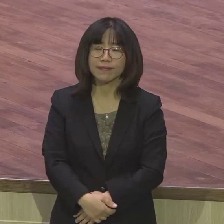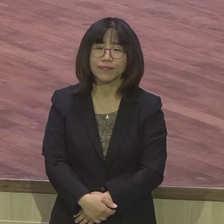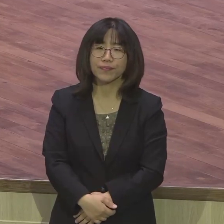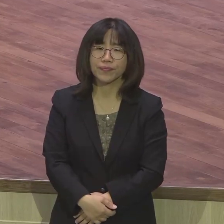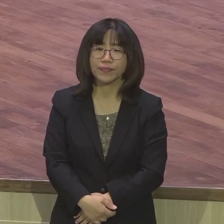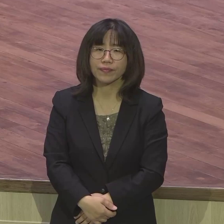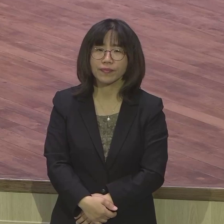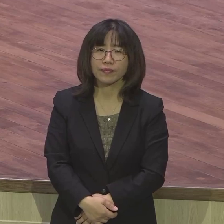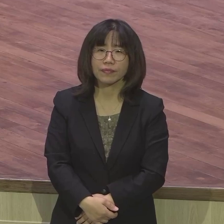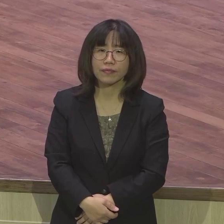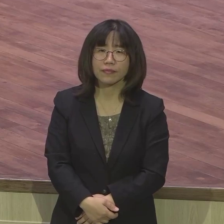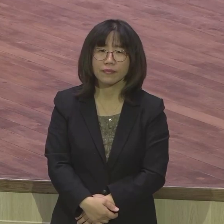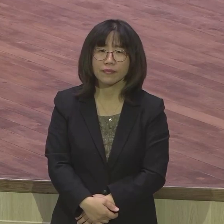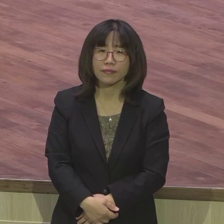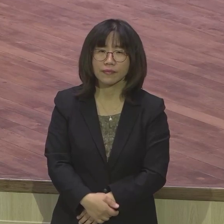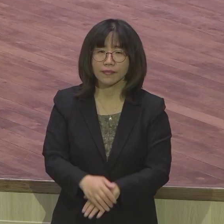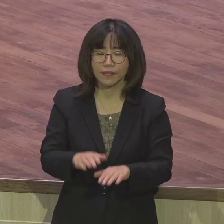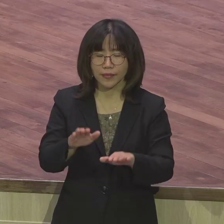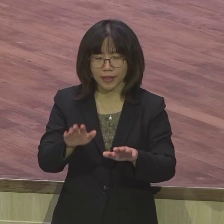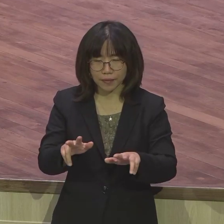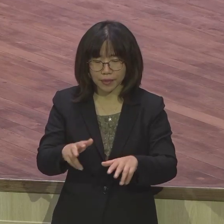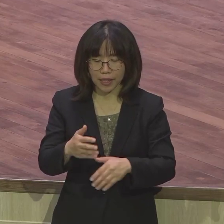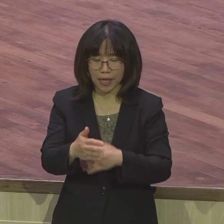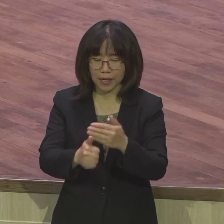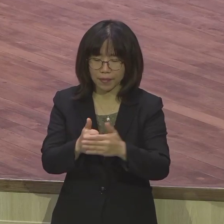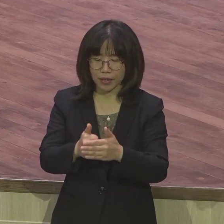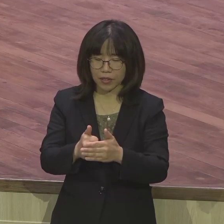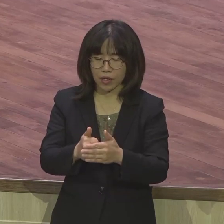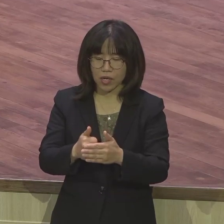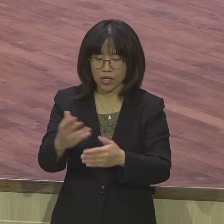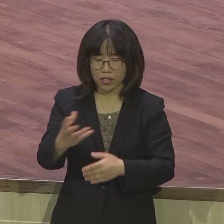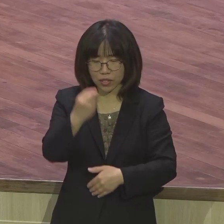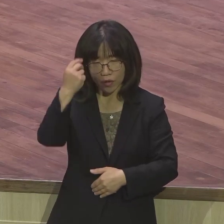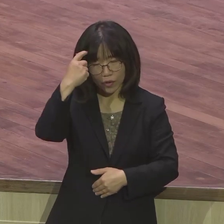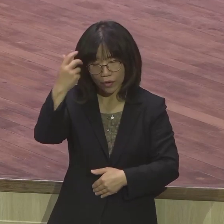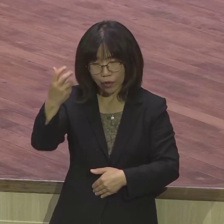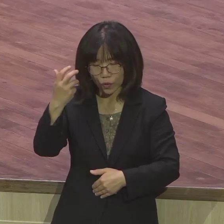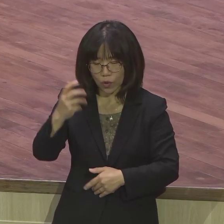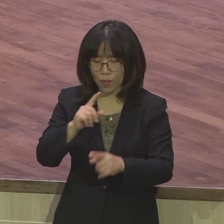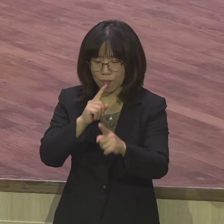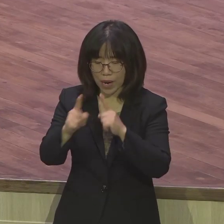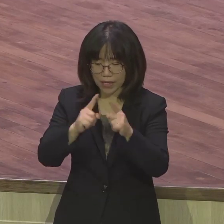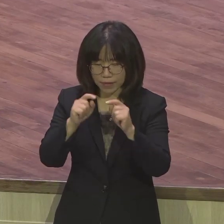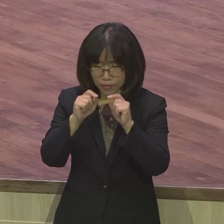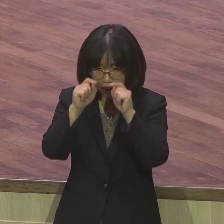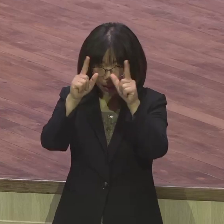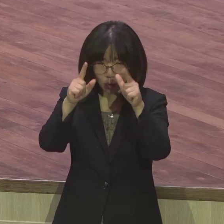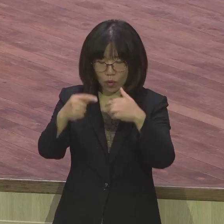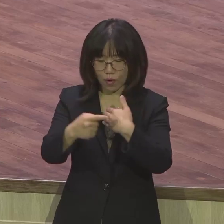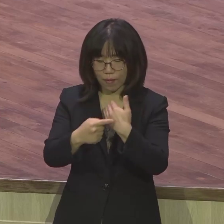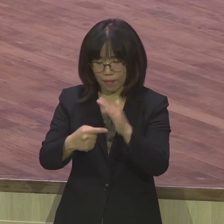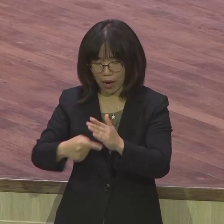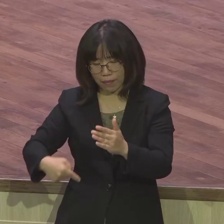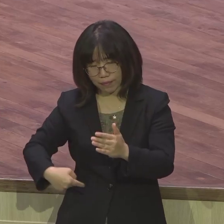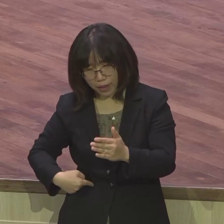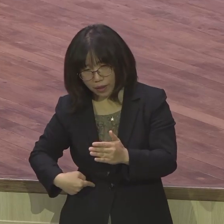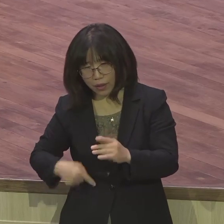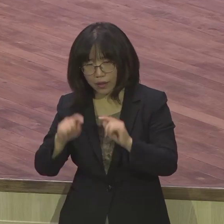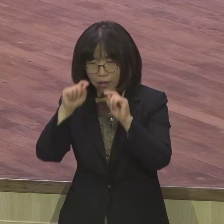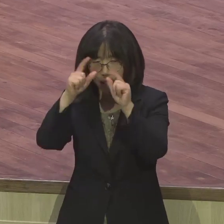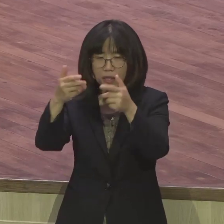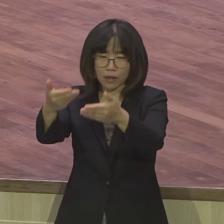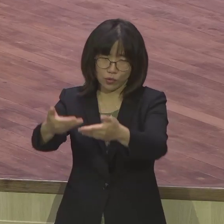나오죠. 성령을 통해서 하나님의 깊은 곳을 통달하는 말씀의 깨달음 또 우리 양심의 깨달음들이 그게 사실